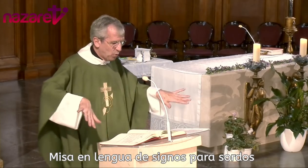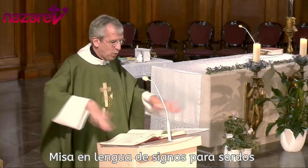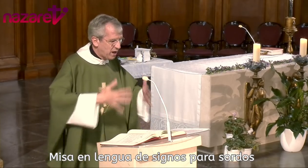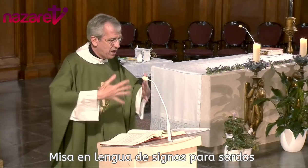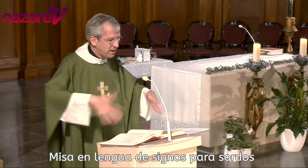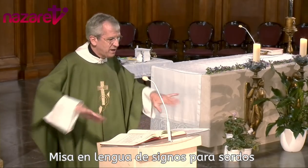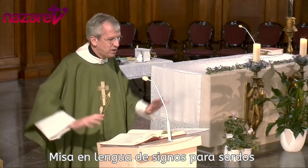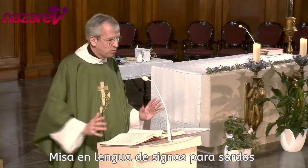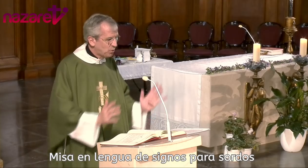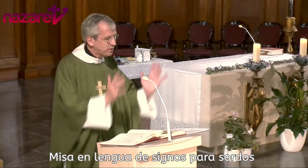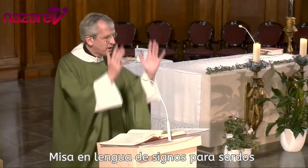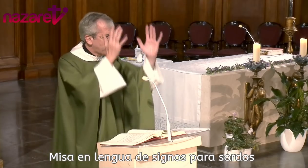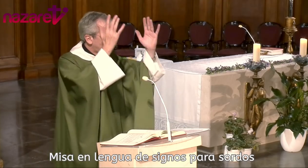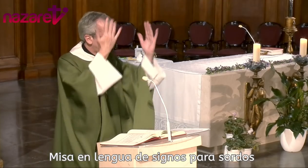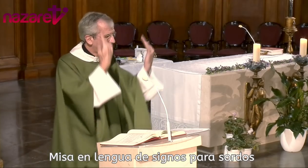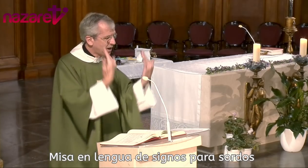aleluya, aleluya.